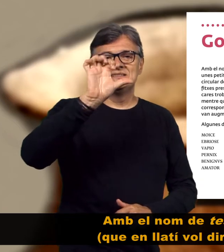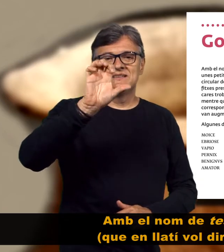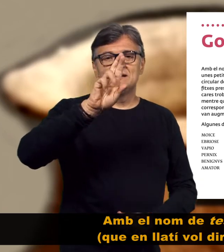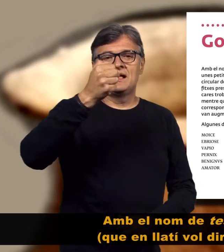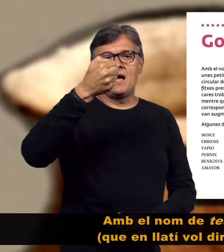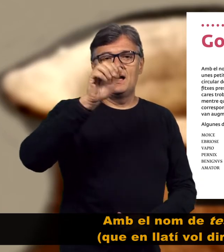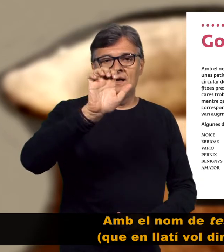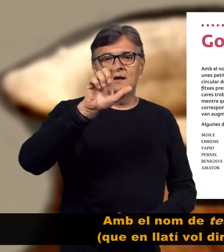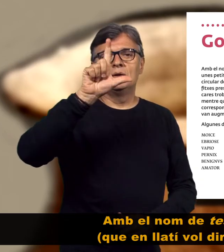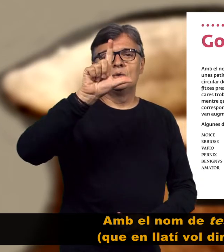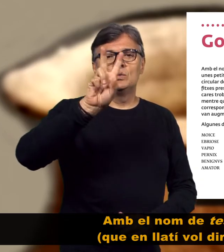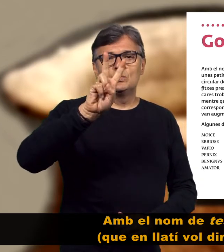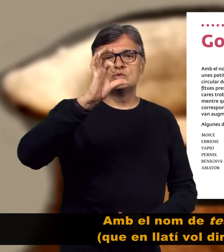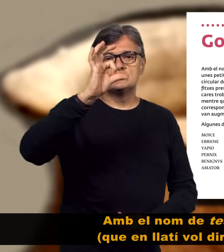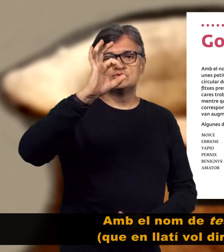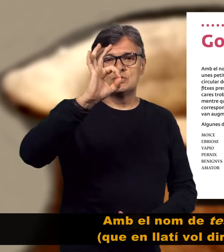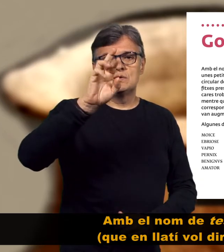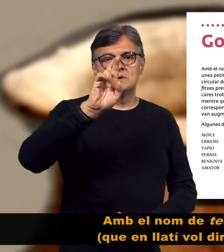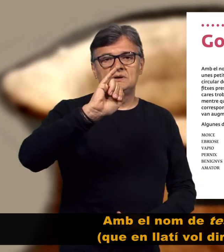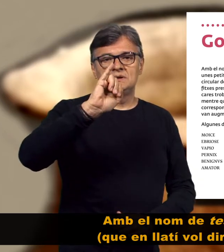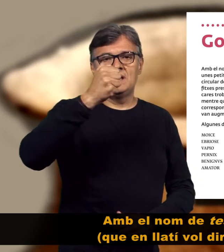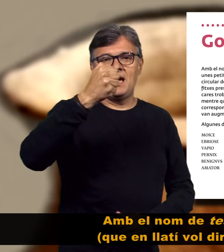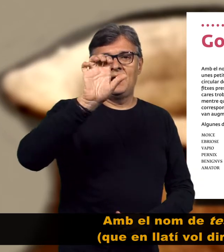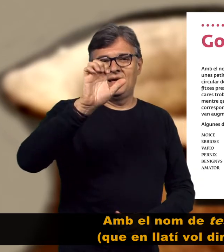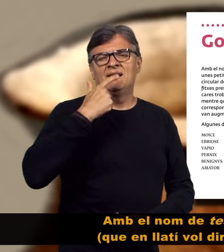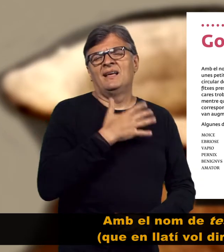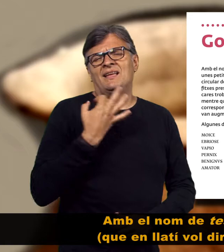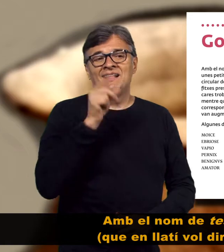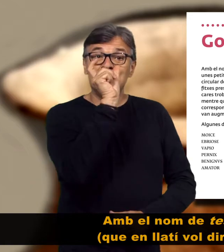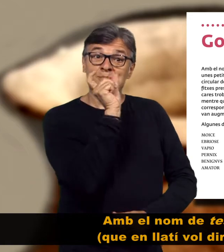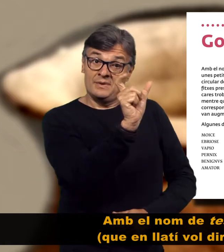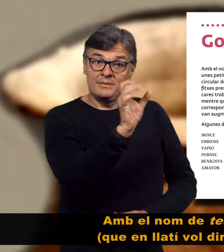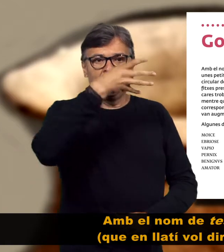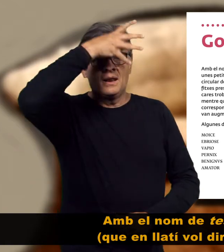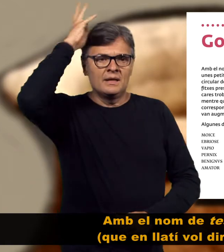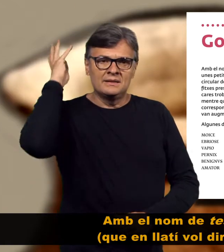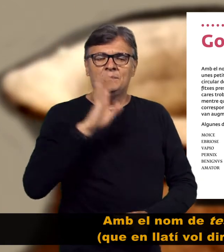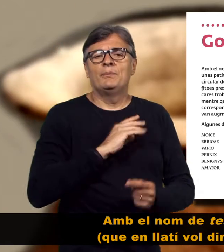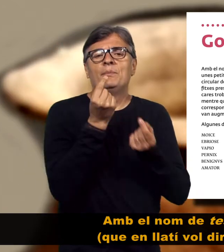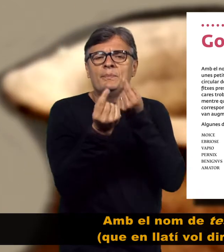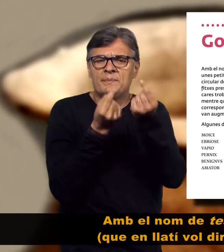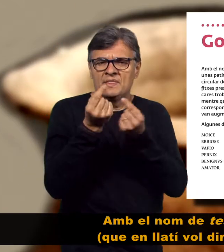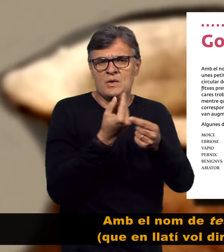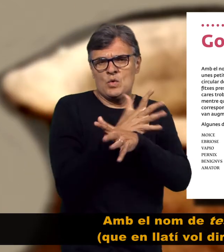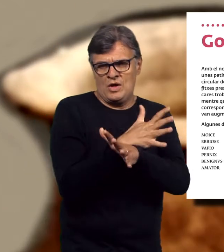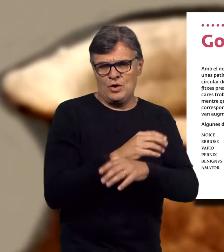Amb el nom de Tesserae Lusoriae, que en llatí vol dir peces de joc, identifiquem unes petites plaques d'os,